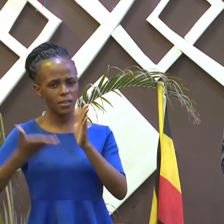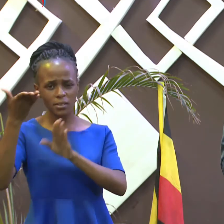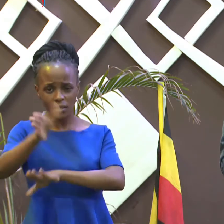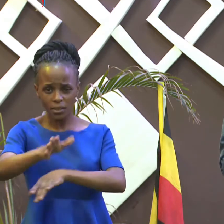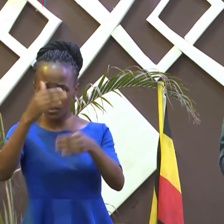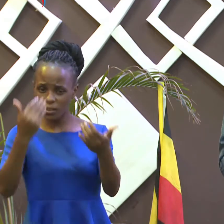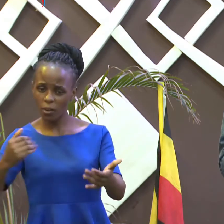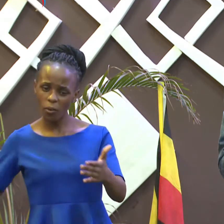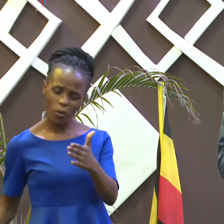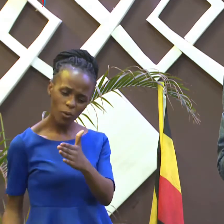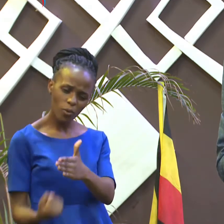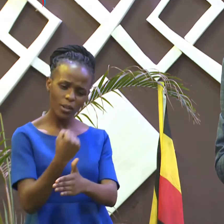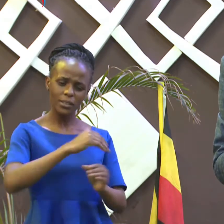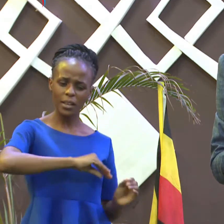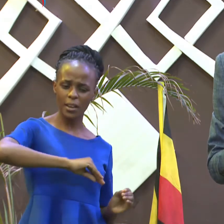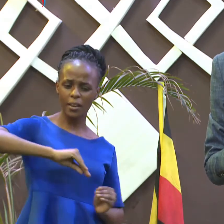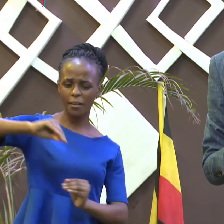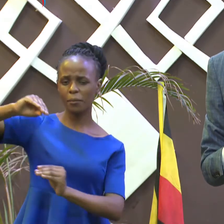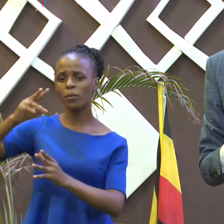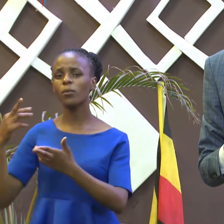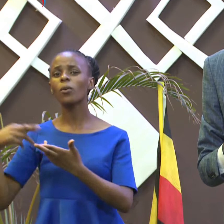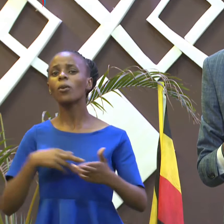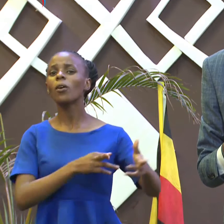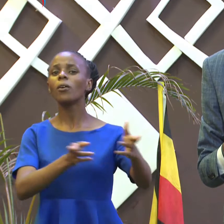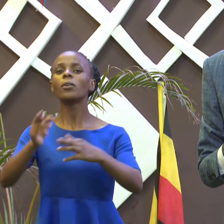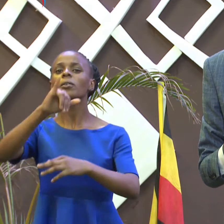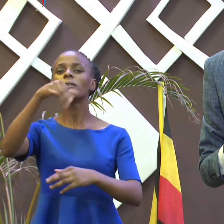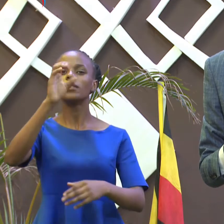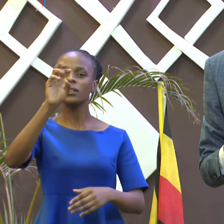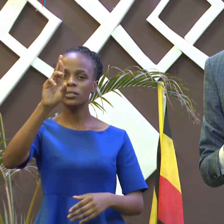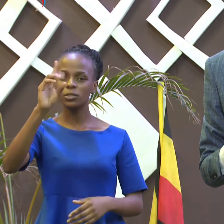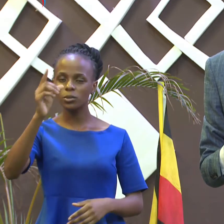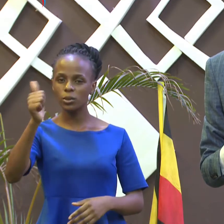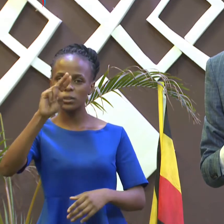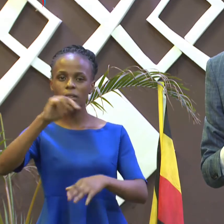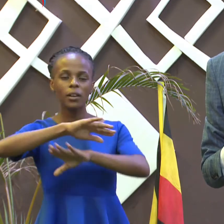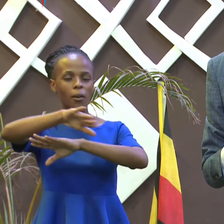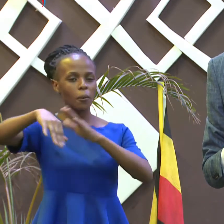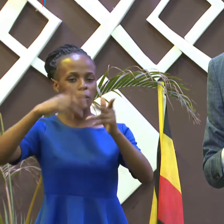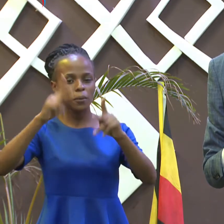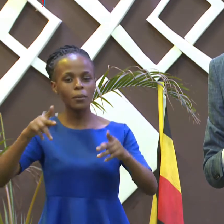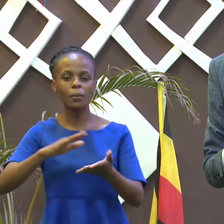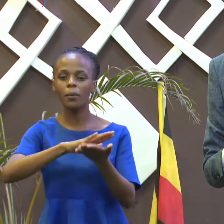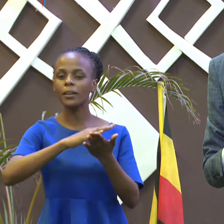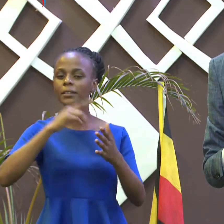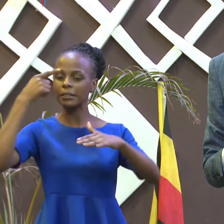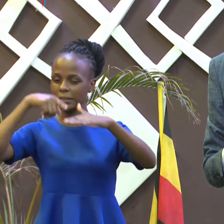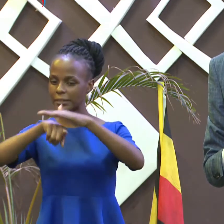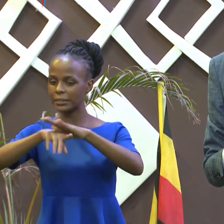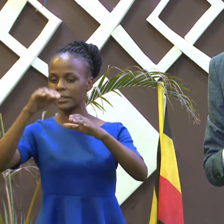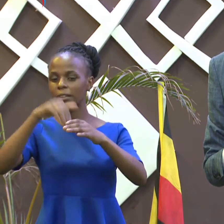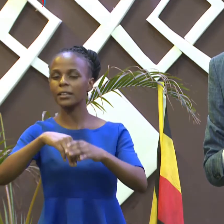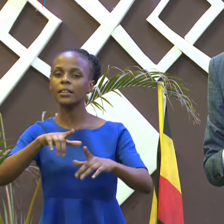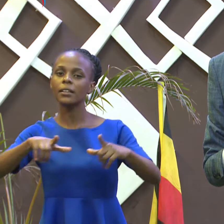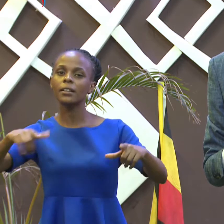golokoka osomoka omukka guno Yoludani gwe n'abantu bano bonna muingire mu nsi gye mbawabo abaana